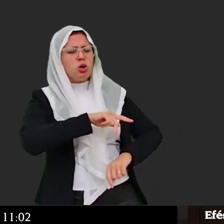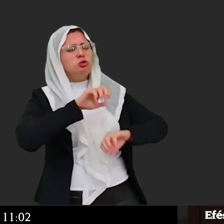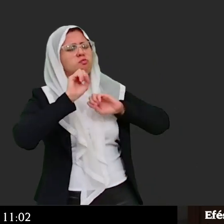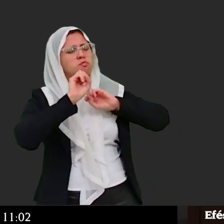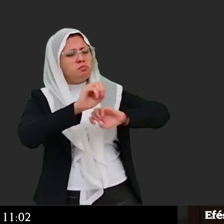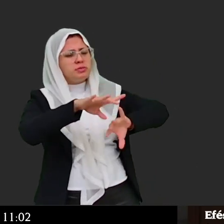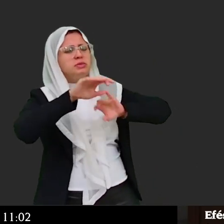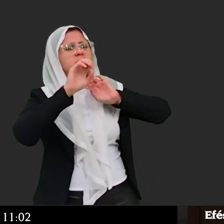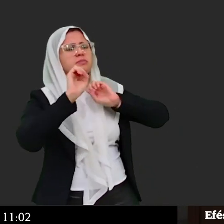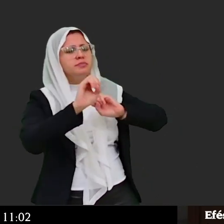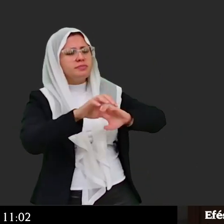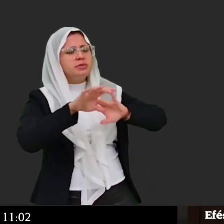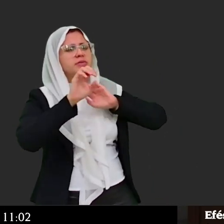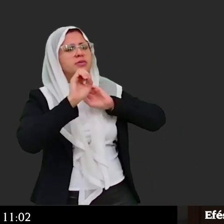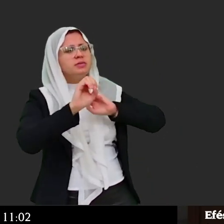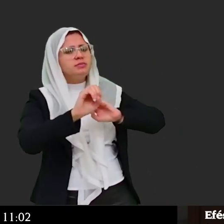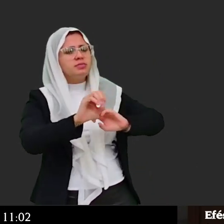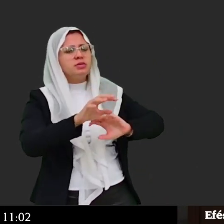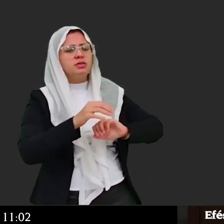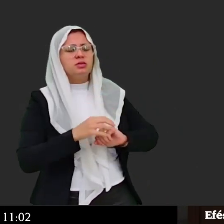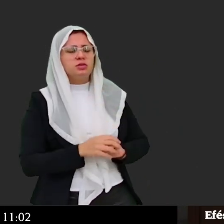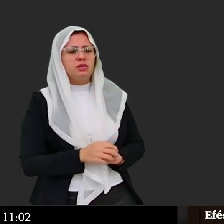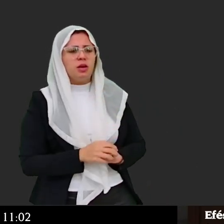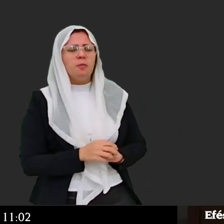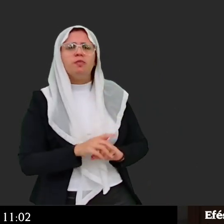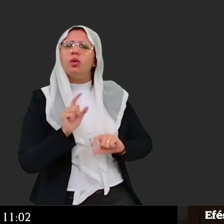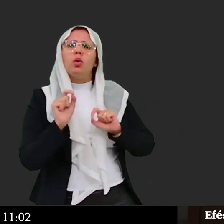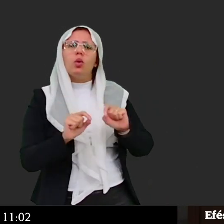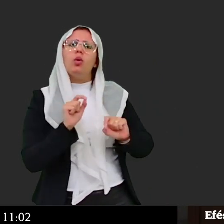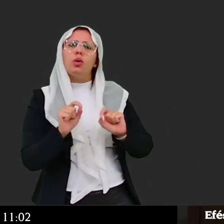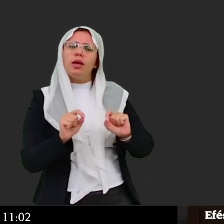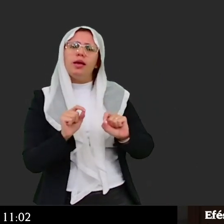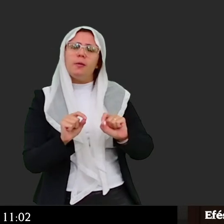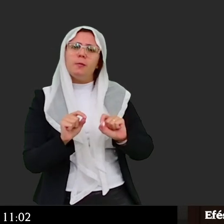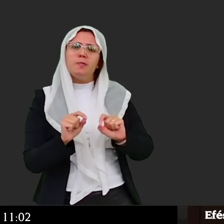assim, e a paz de Deus,